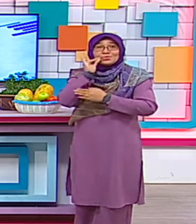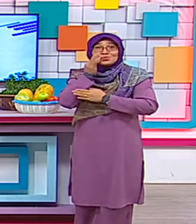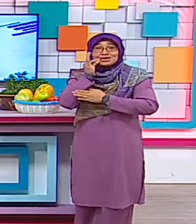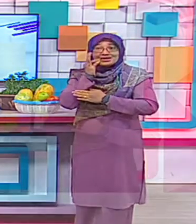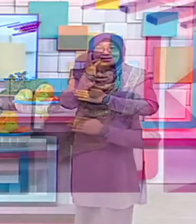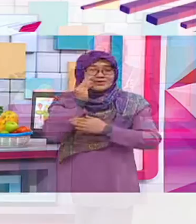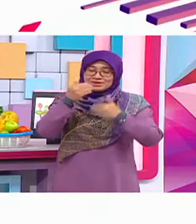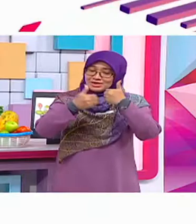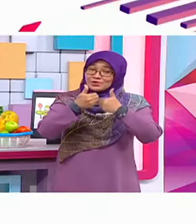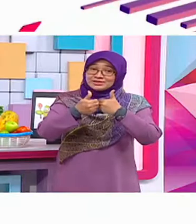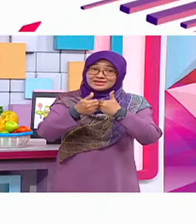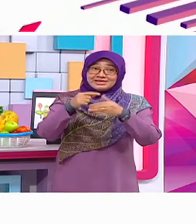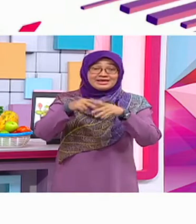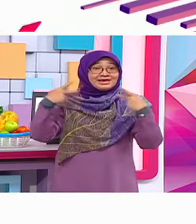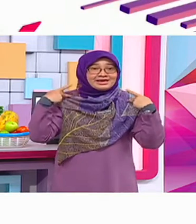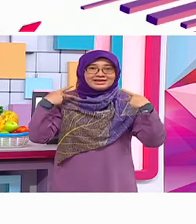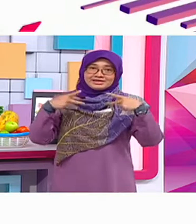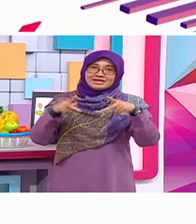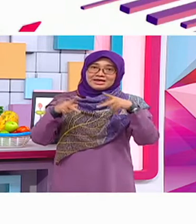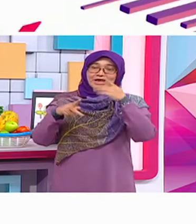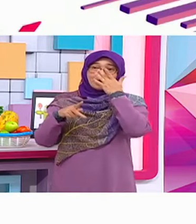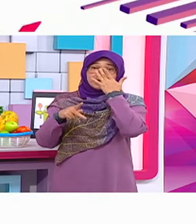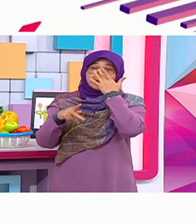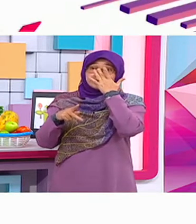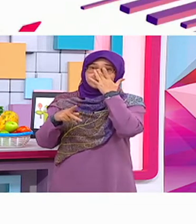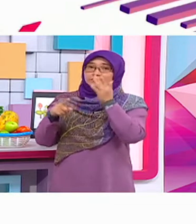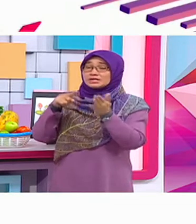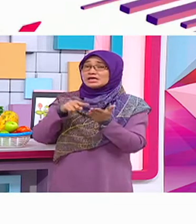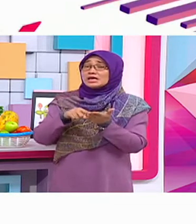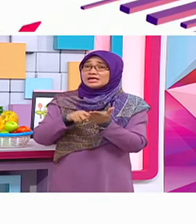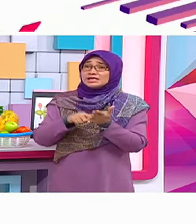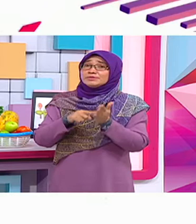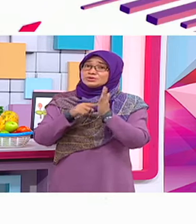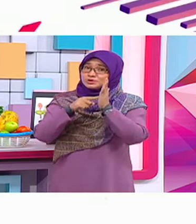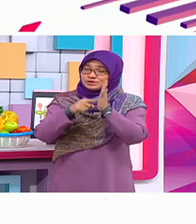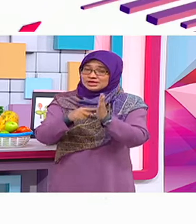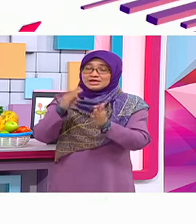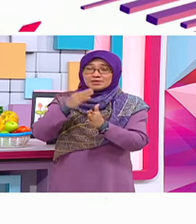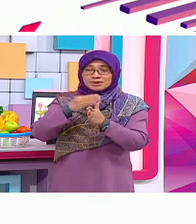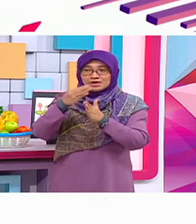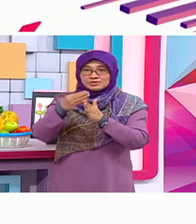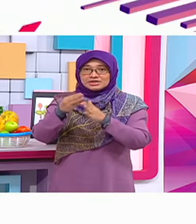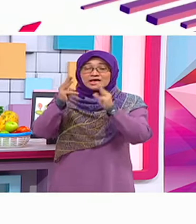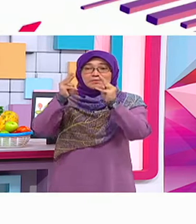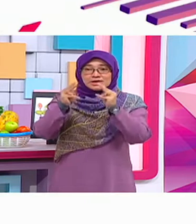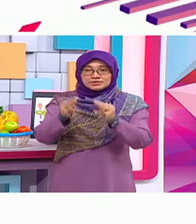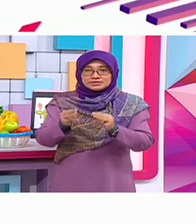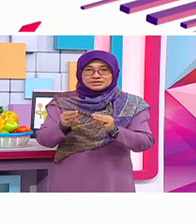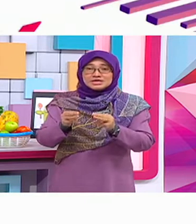buah menirut idiot di kedai Oke ini menunjukkan bahwa manusia